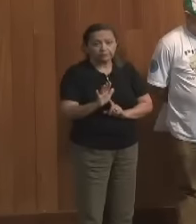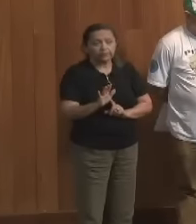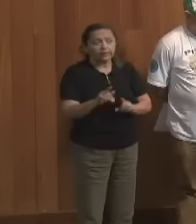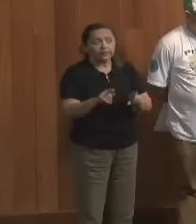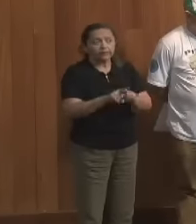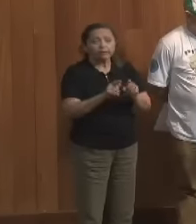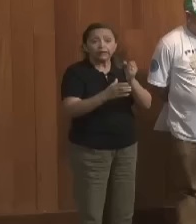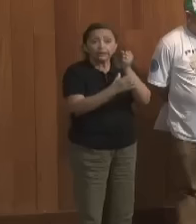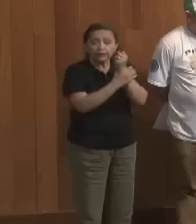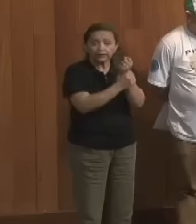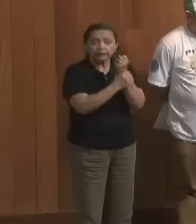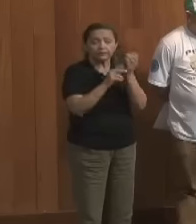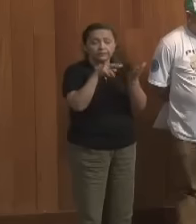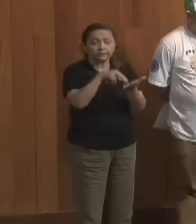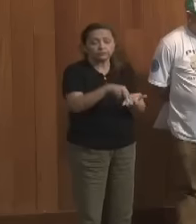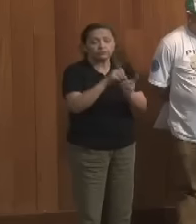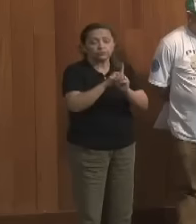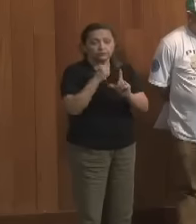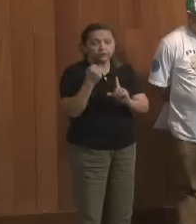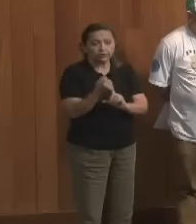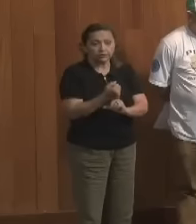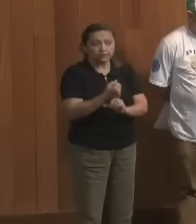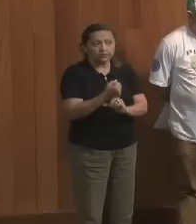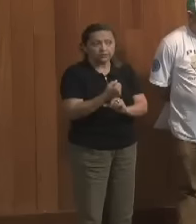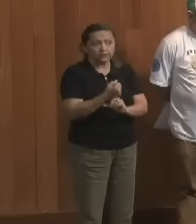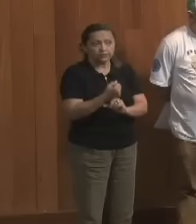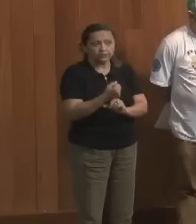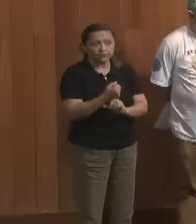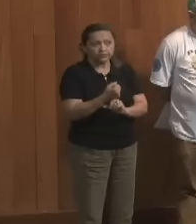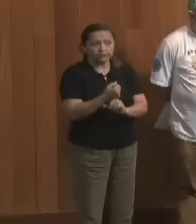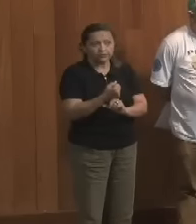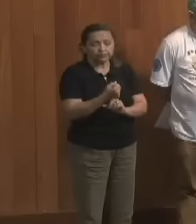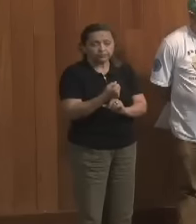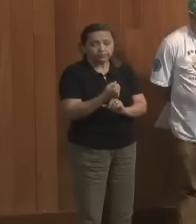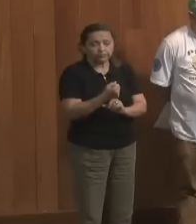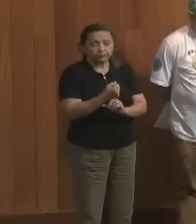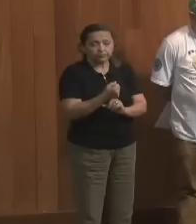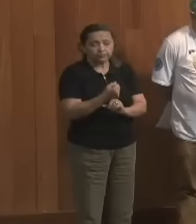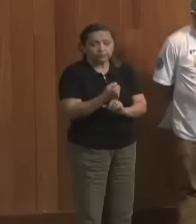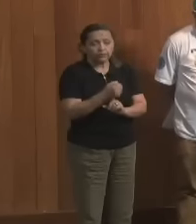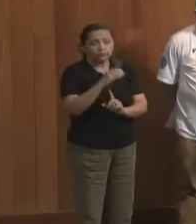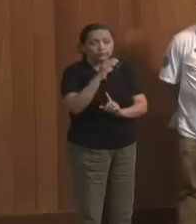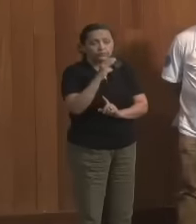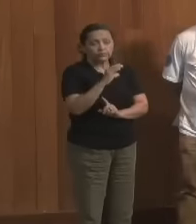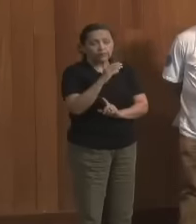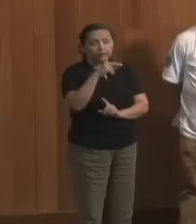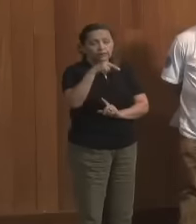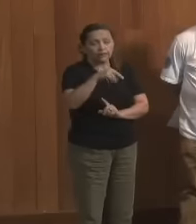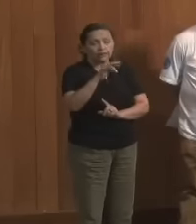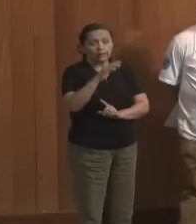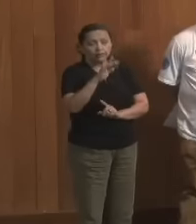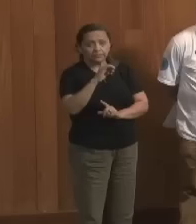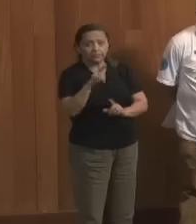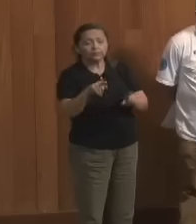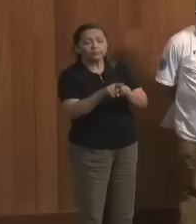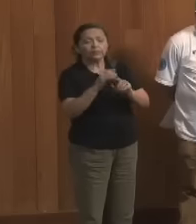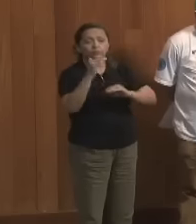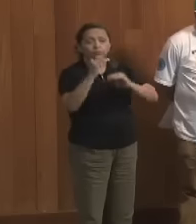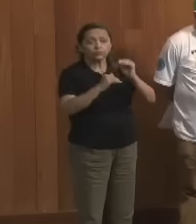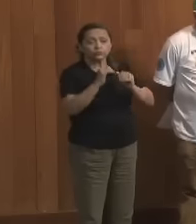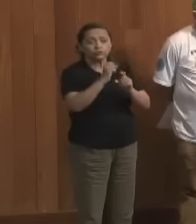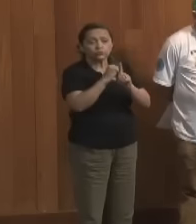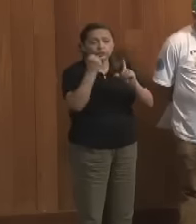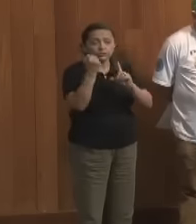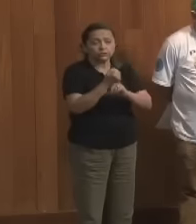disso, garantir a participação social no CTNBio e o controle social